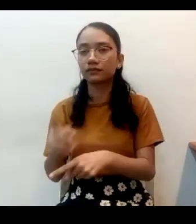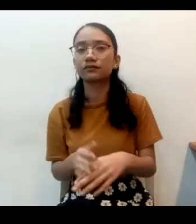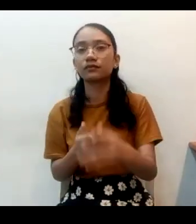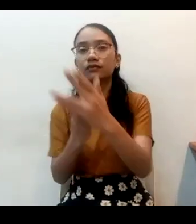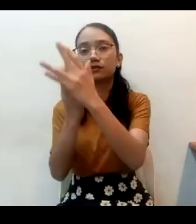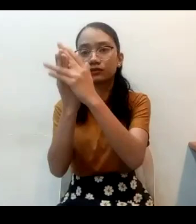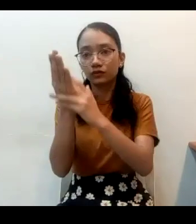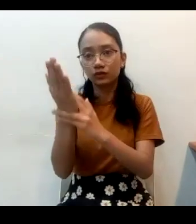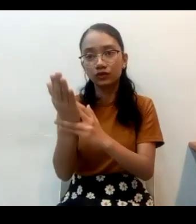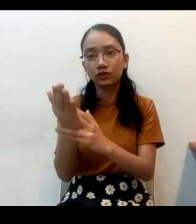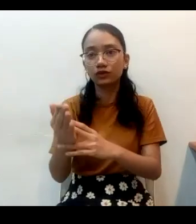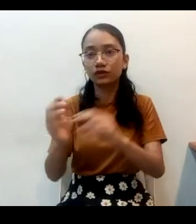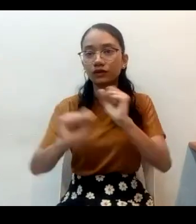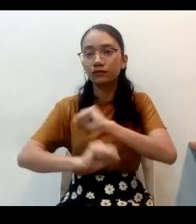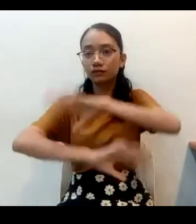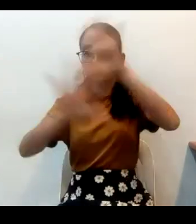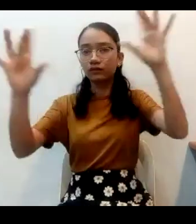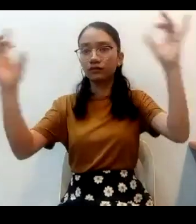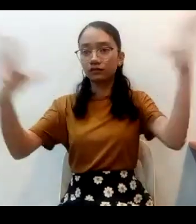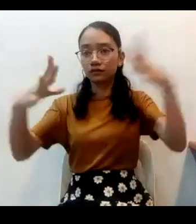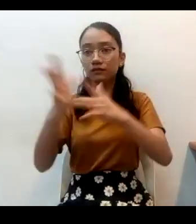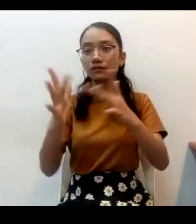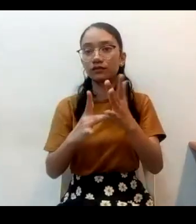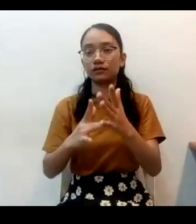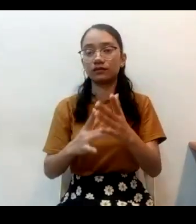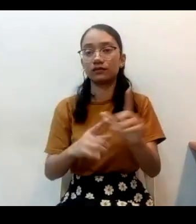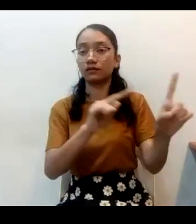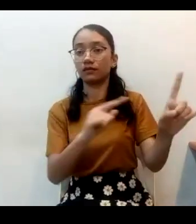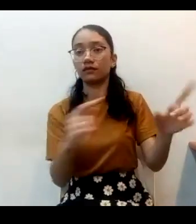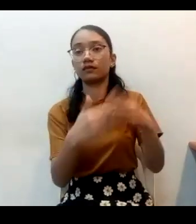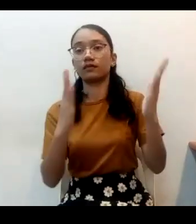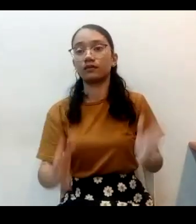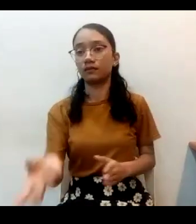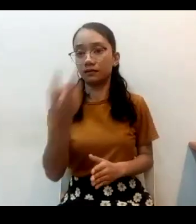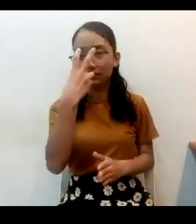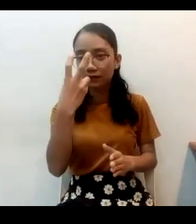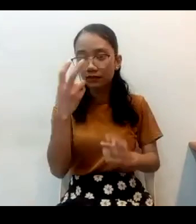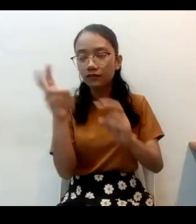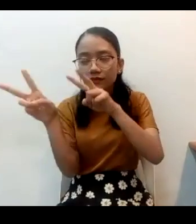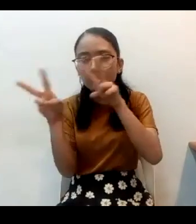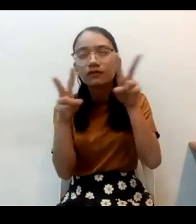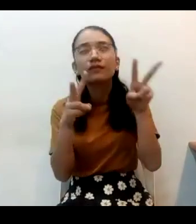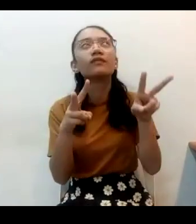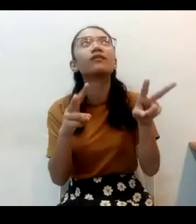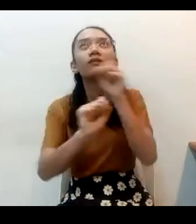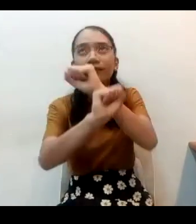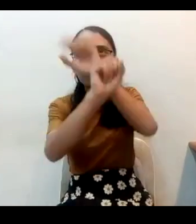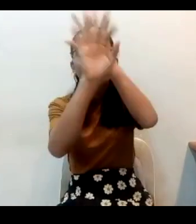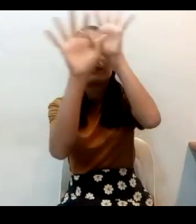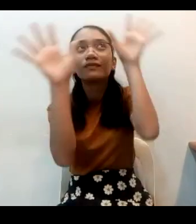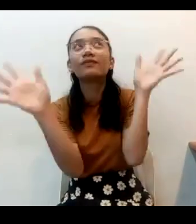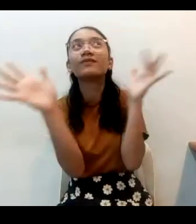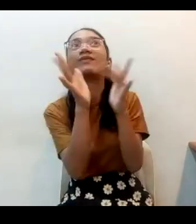Jesus, he opened the eyes. Kaya may isang bulag na umaakay sa bulag. May isang bulag na sumusunod sa isang bulag. Ngunit sa pamagitan ni Yesu